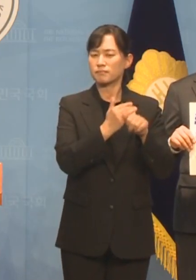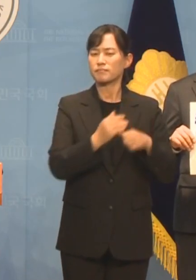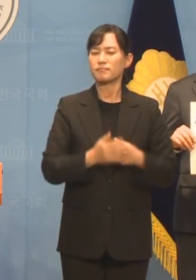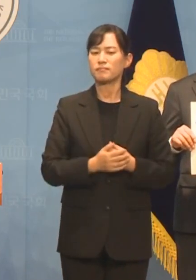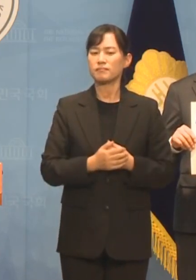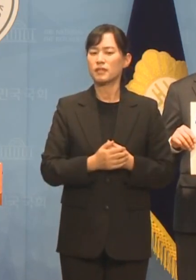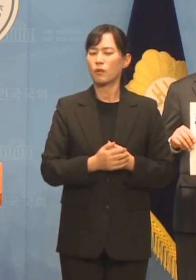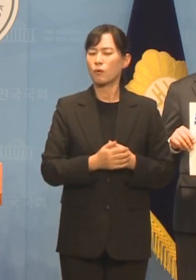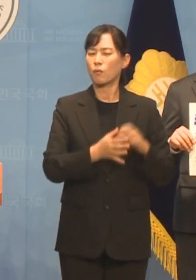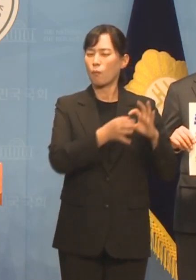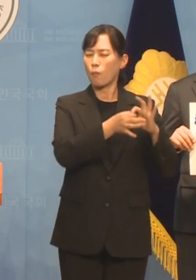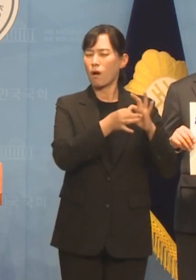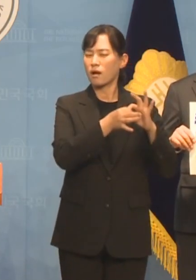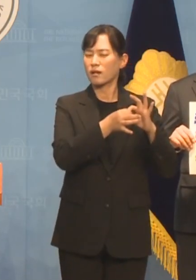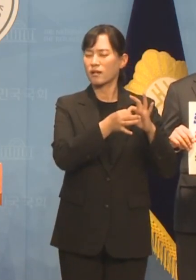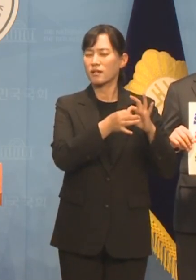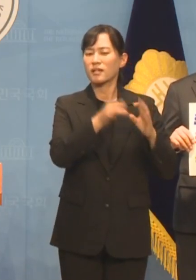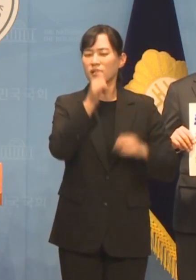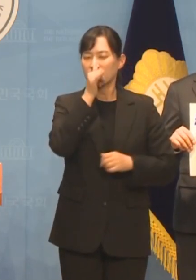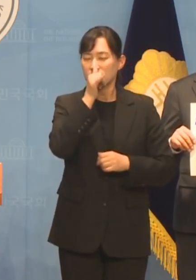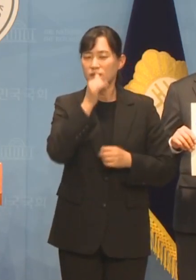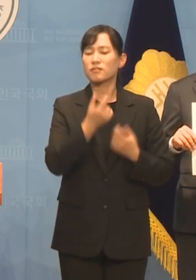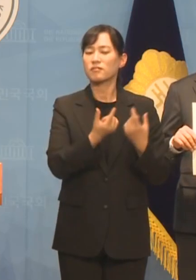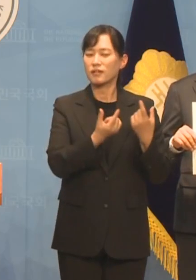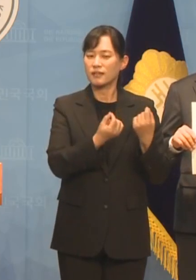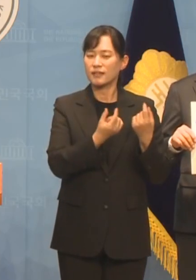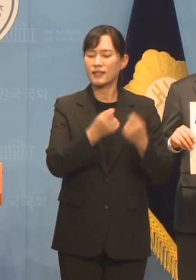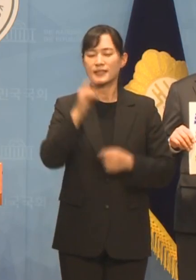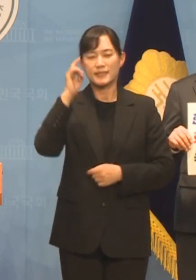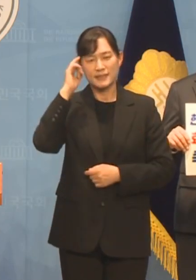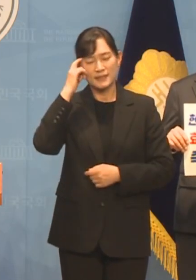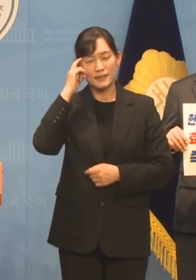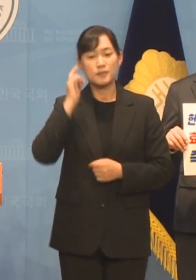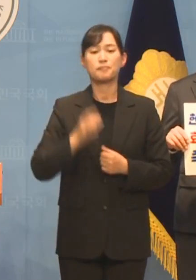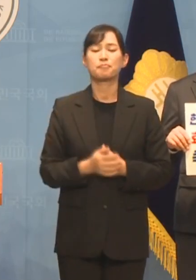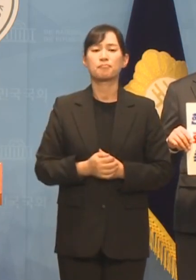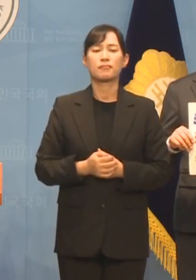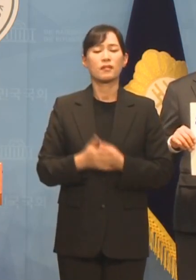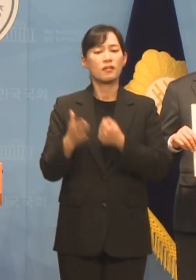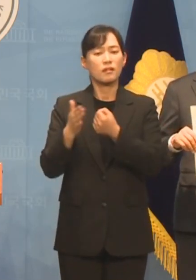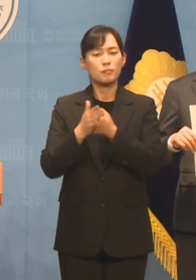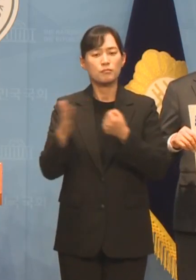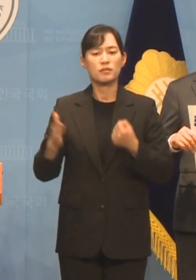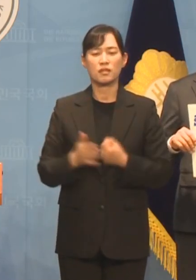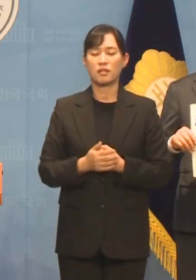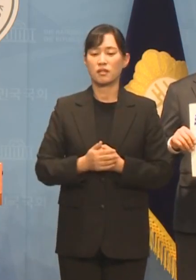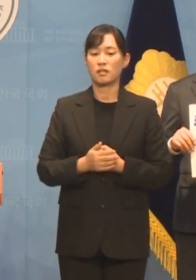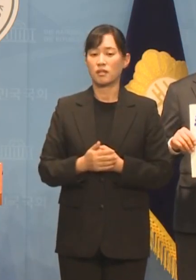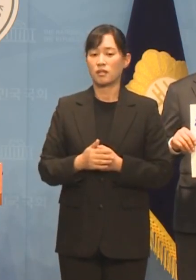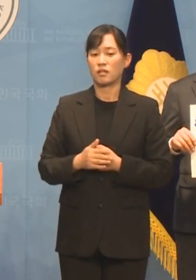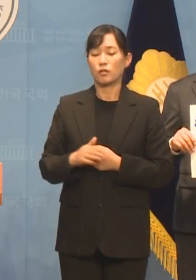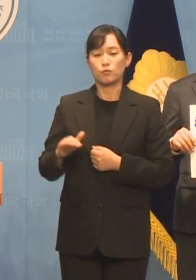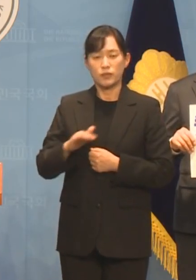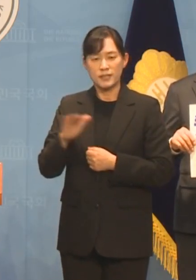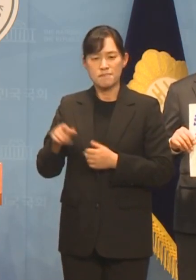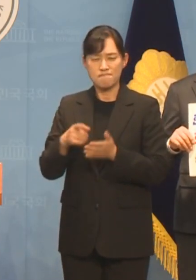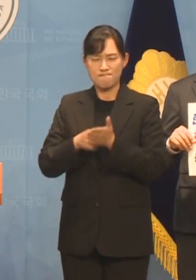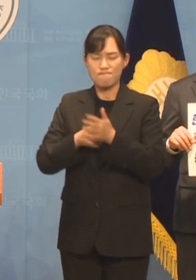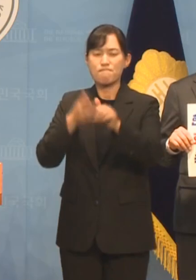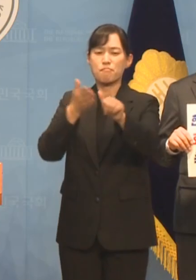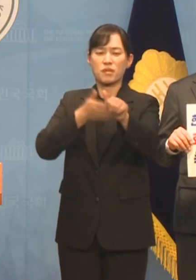대통령 쪽과 내통하고 있는 것이다, 이렇게 생각합니다. 그래서 우리들은